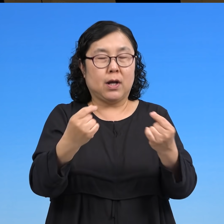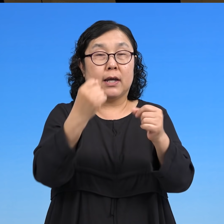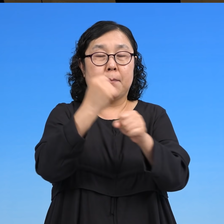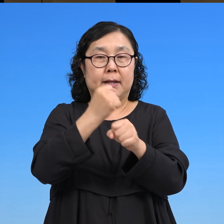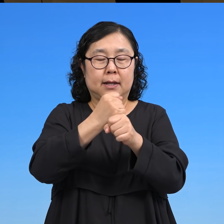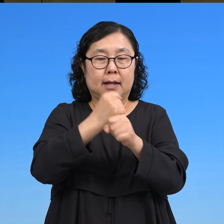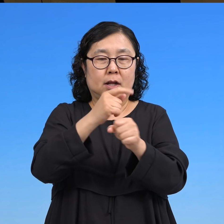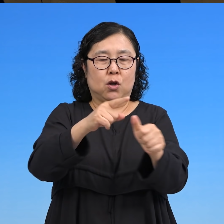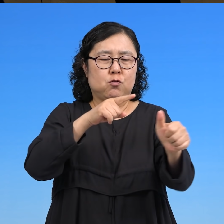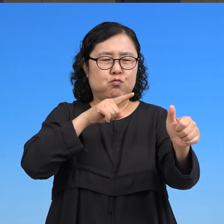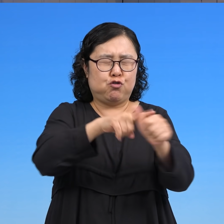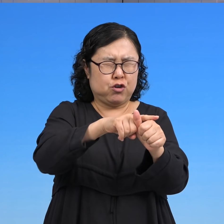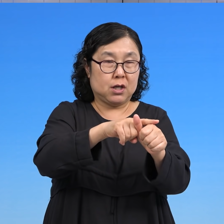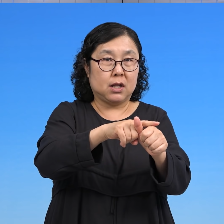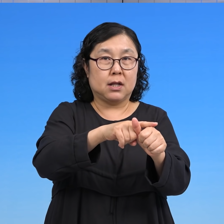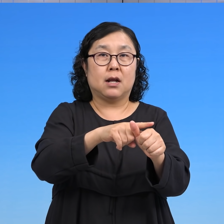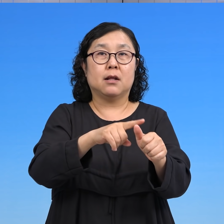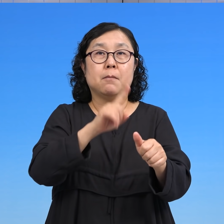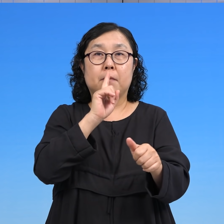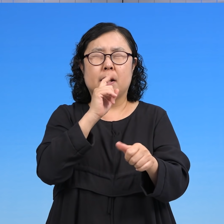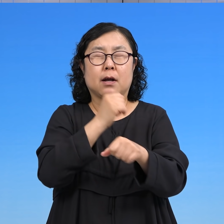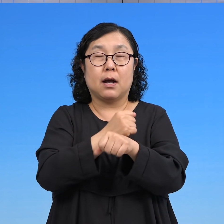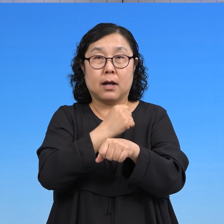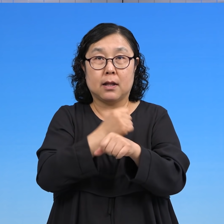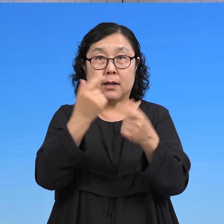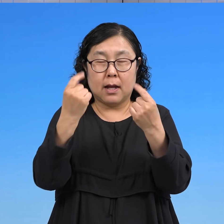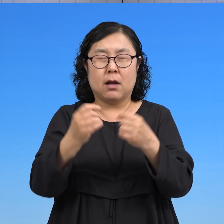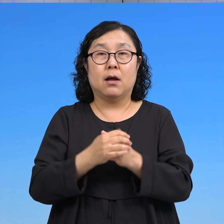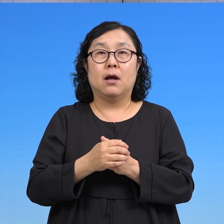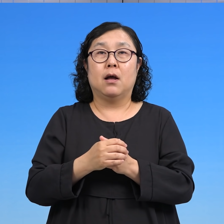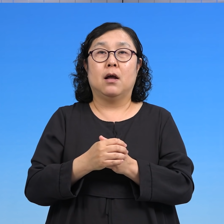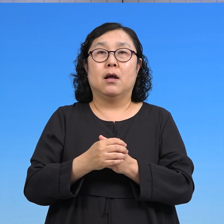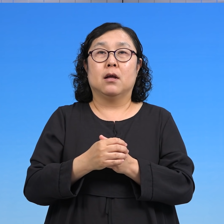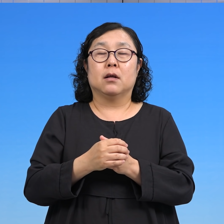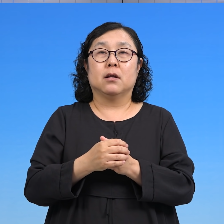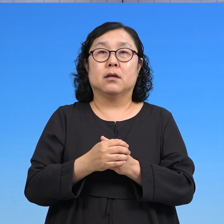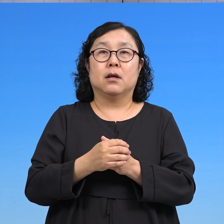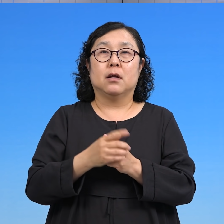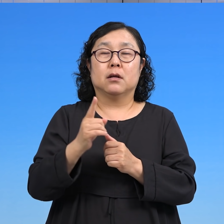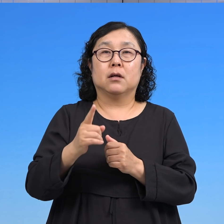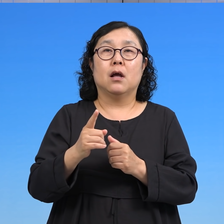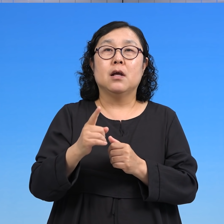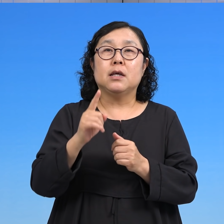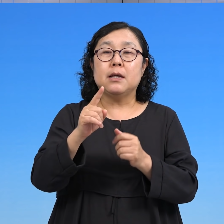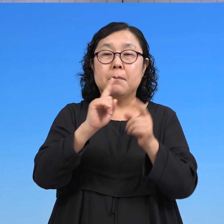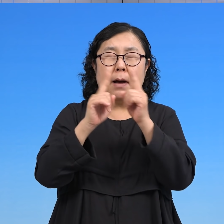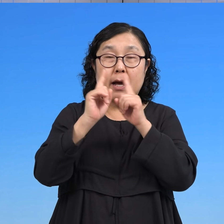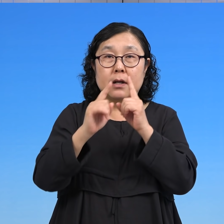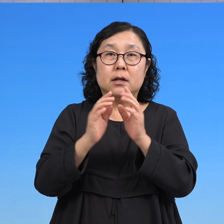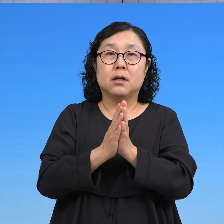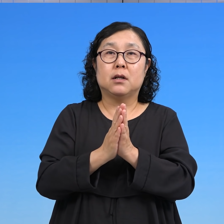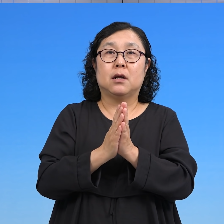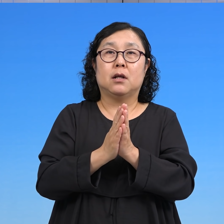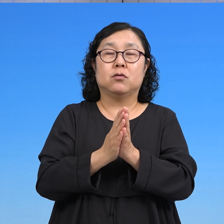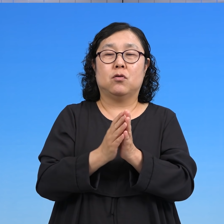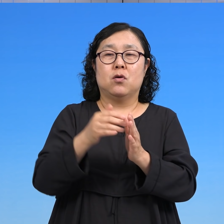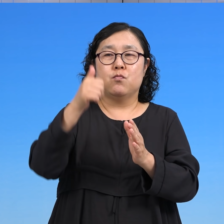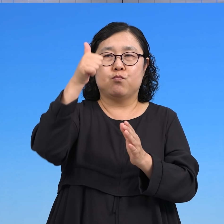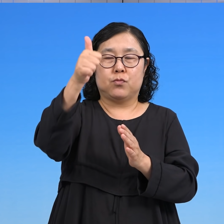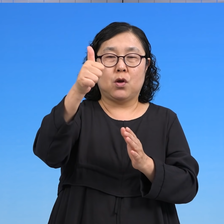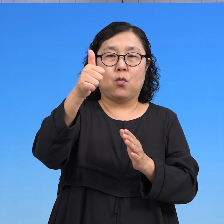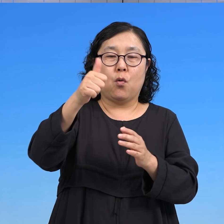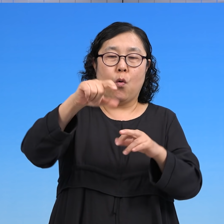거예요. 죽이겠다는 겁니다. 이게 여러분 뭐 지나가는 어떤 사람이 뭐 그냥 열받아서 쑥 던지는 악담이 아니고요,